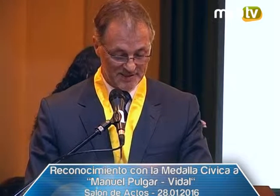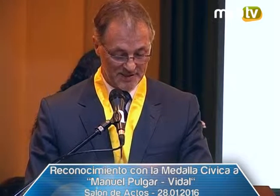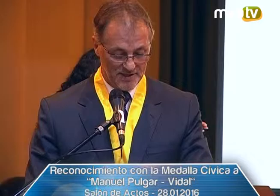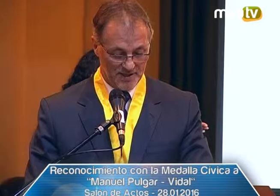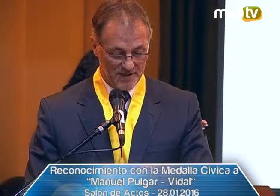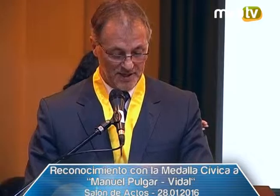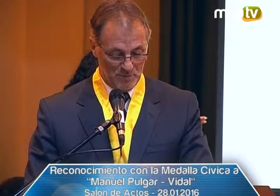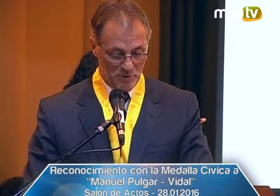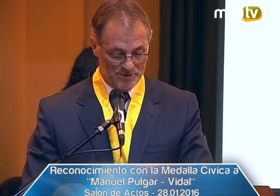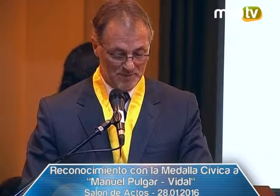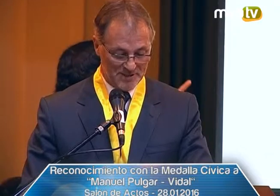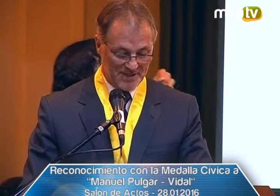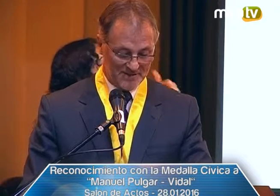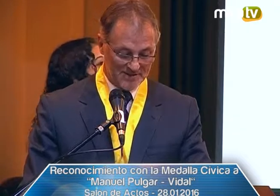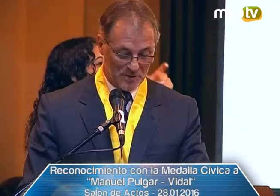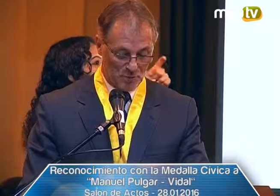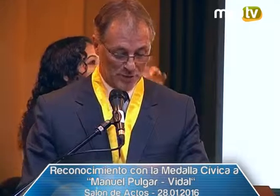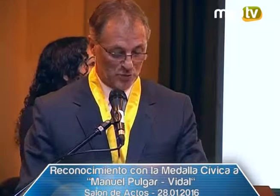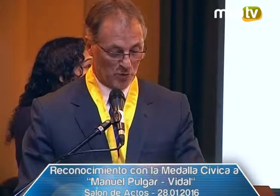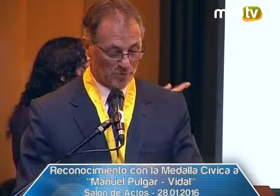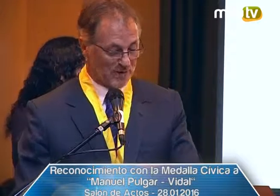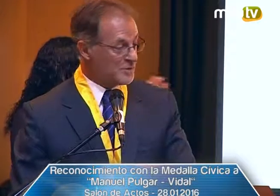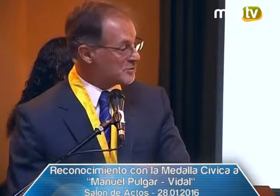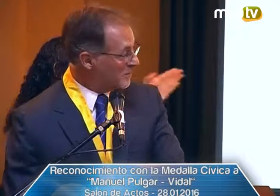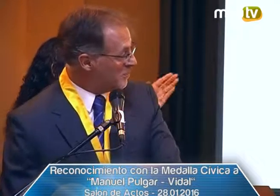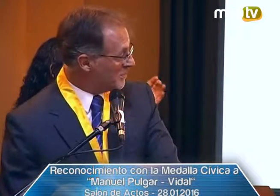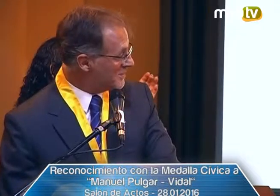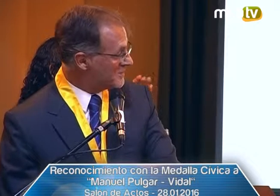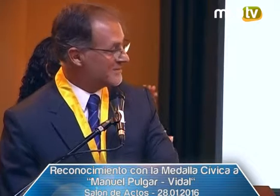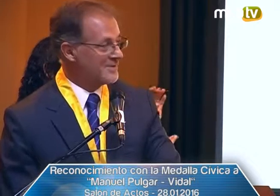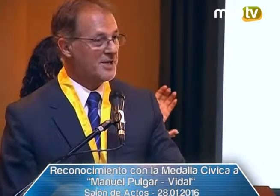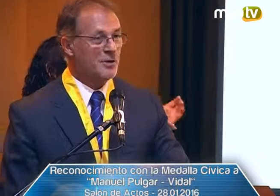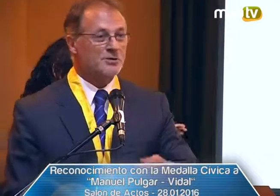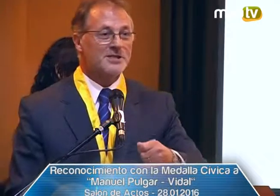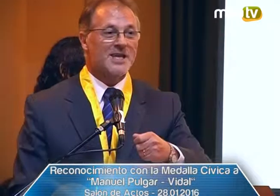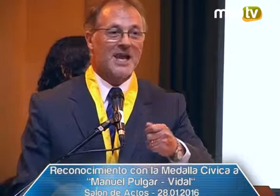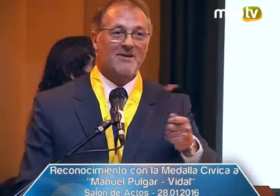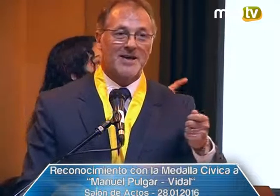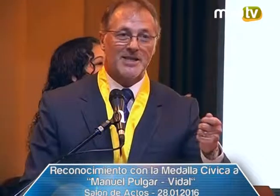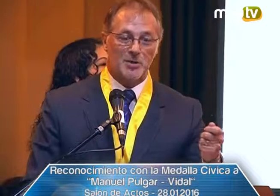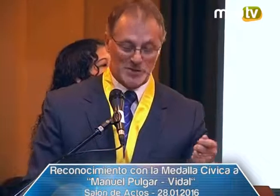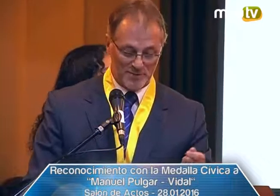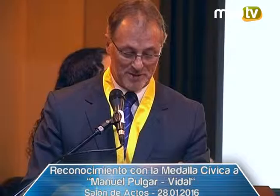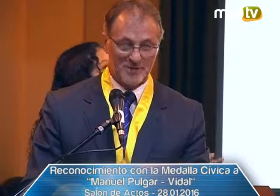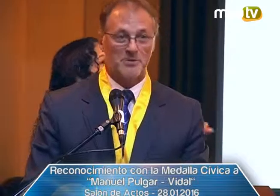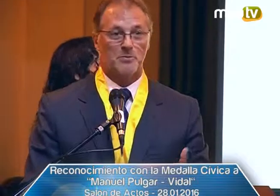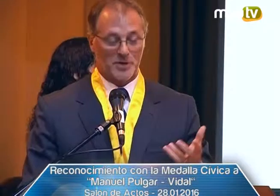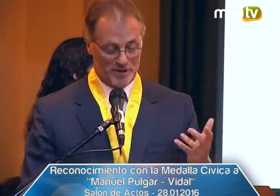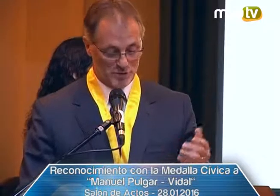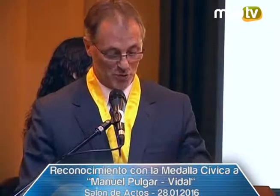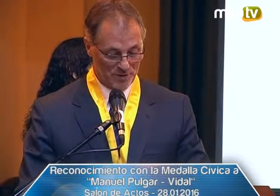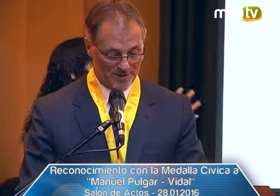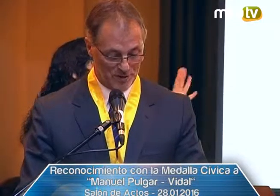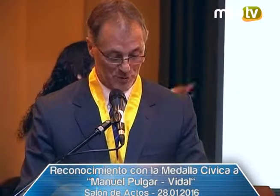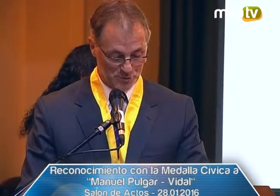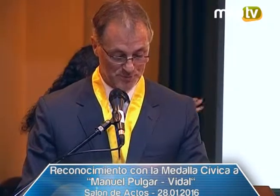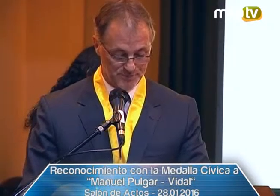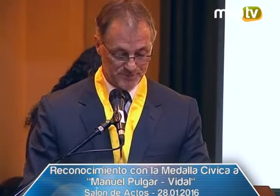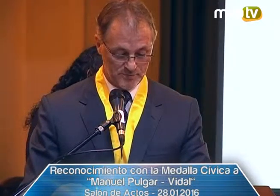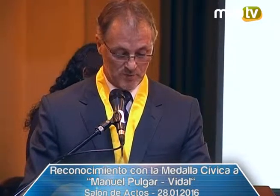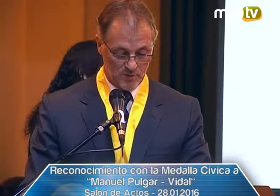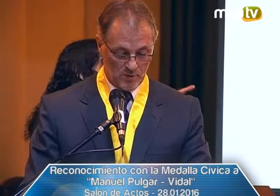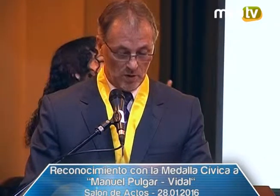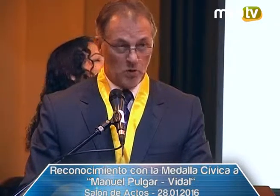clases. Y Manuel siempre estaba dispuesto a compartir sus apuntes y los entregaba generosamente, porque él es un hombre